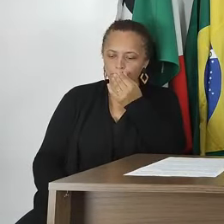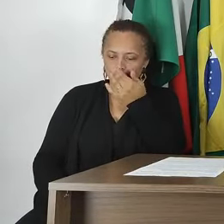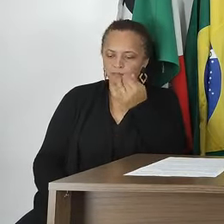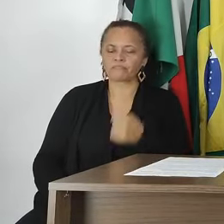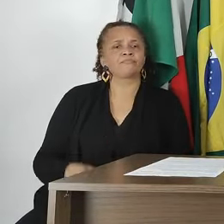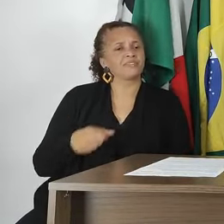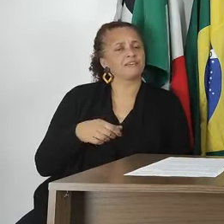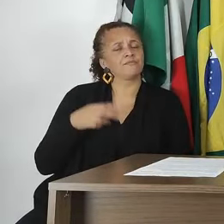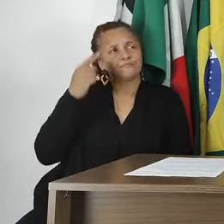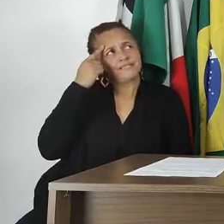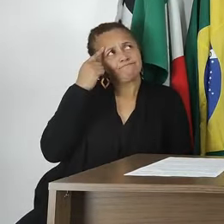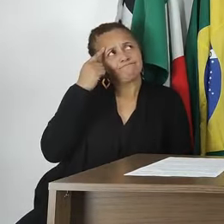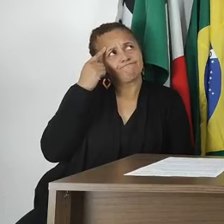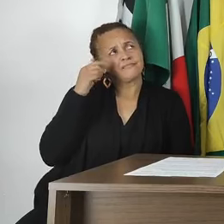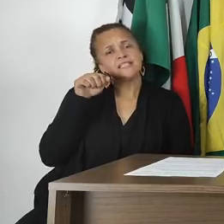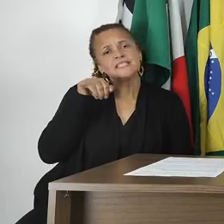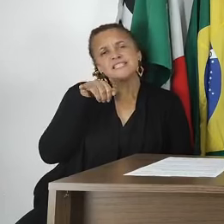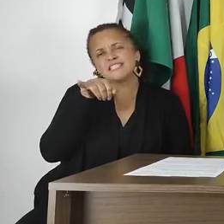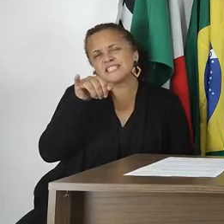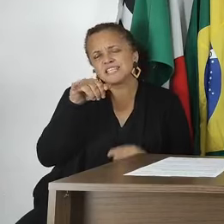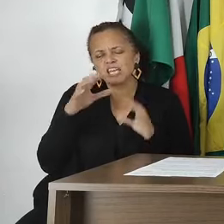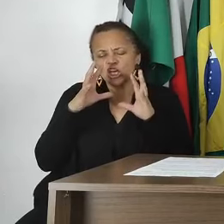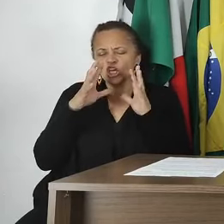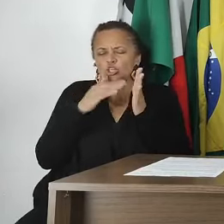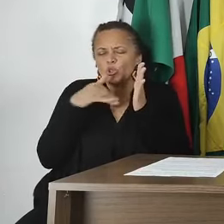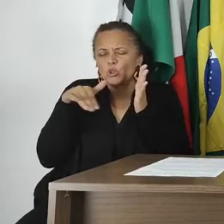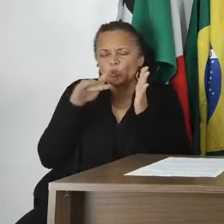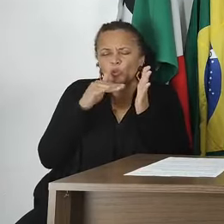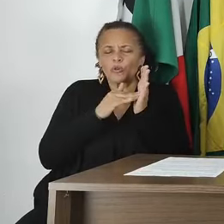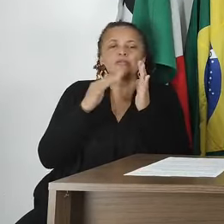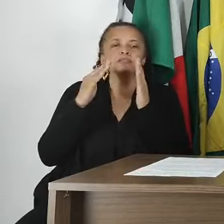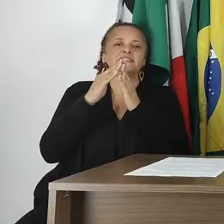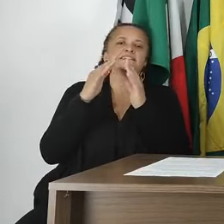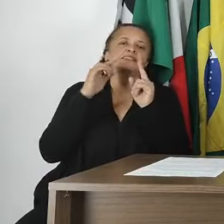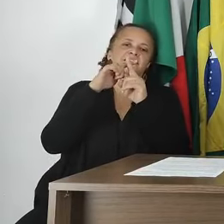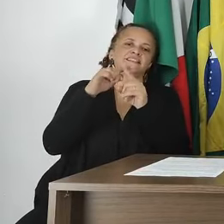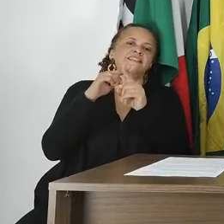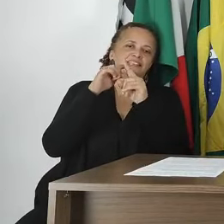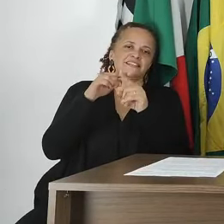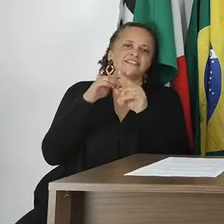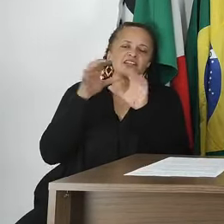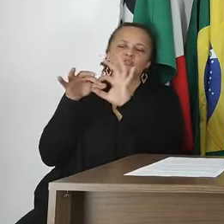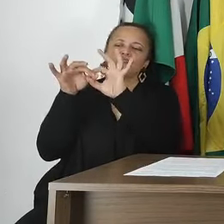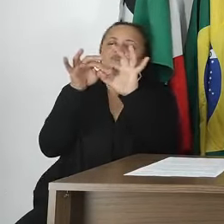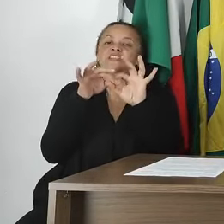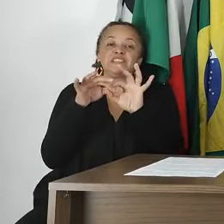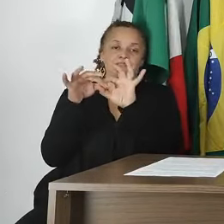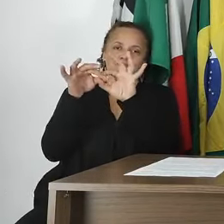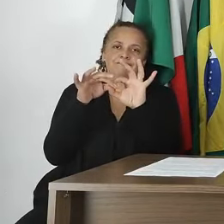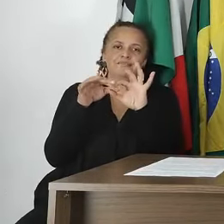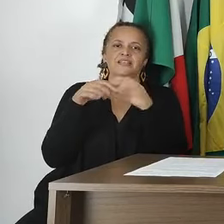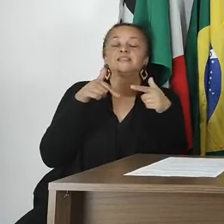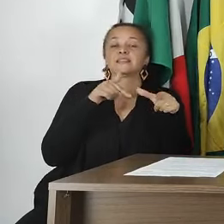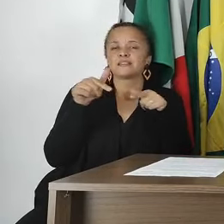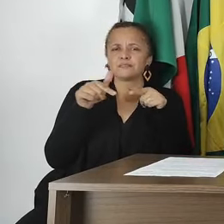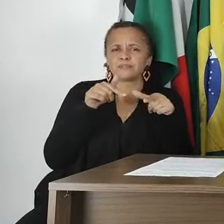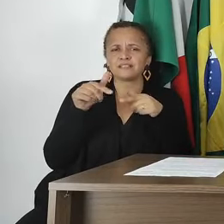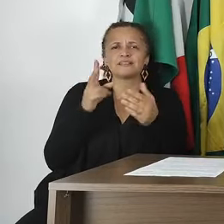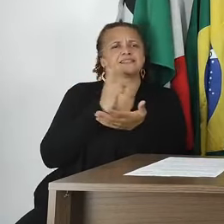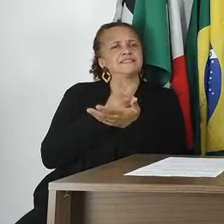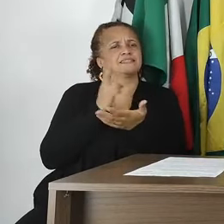as igrejas reunissem e trabalhassem de uma só forma, de uma só maneira, fazendo